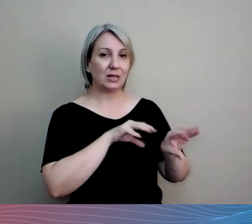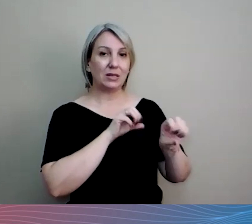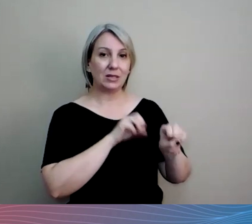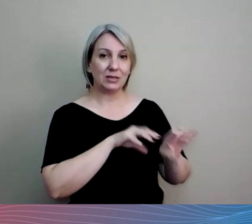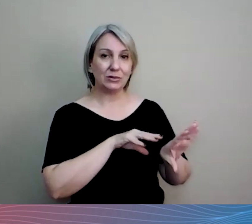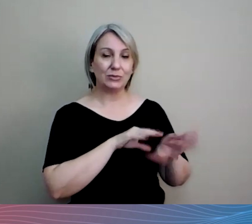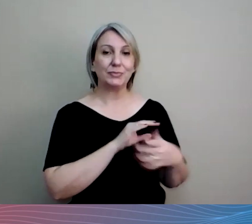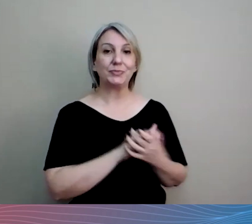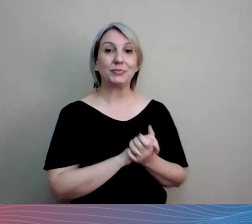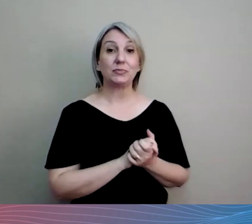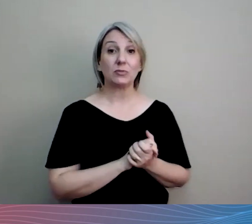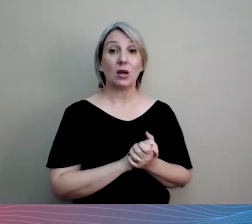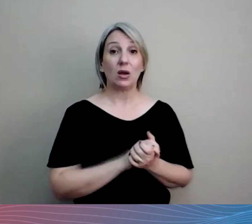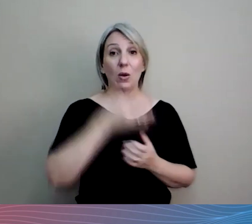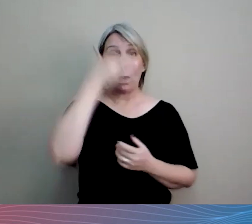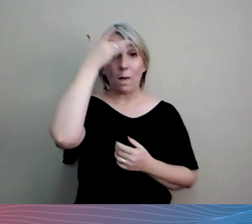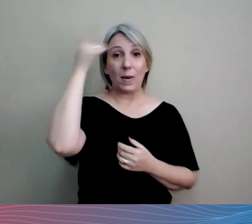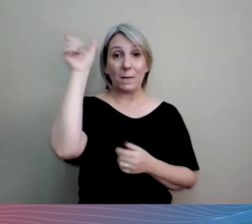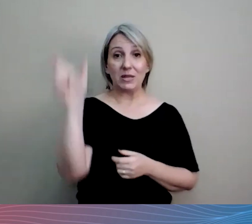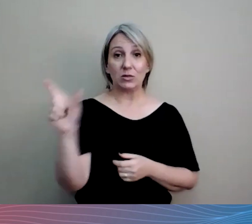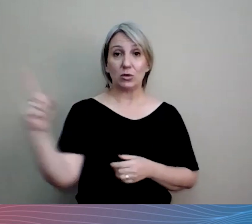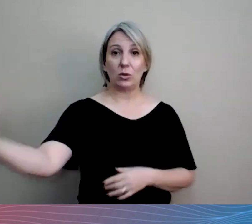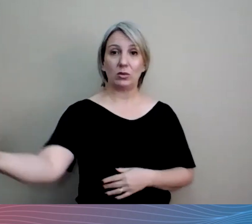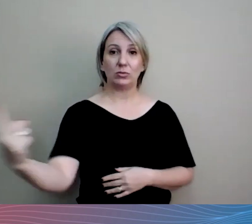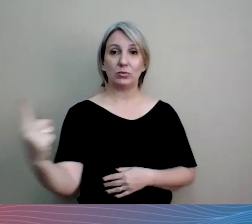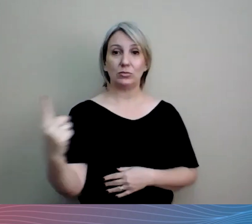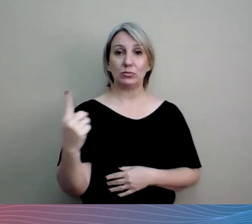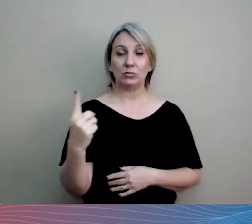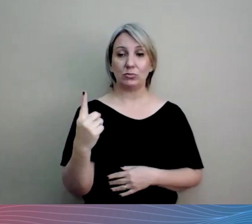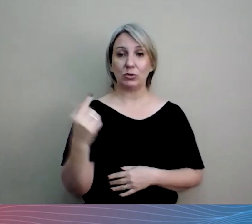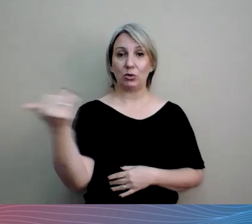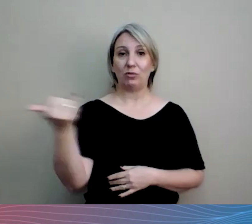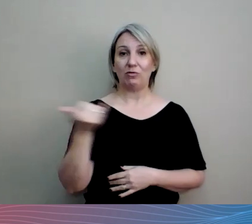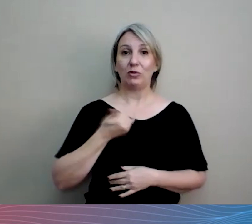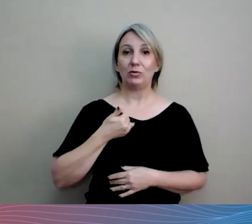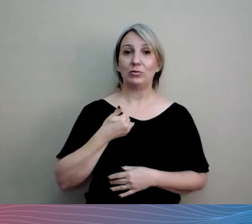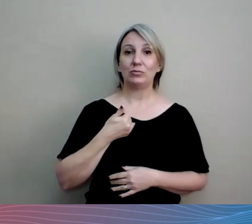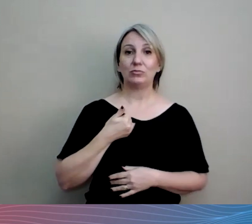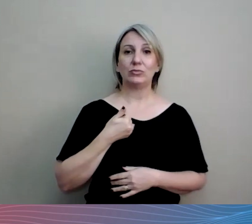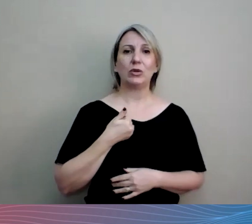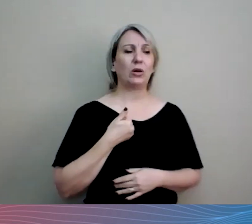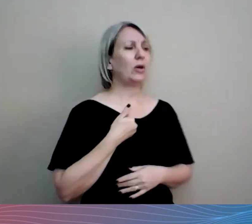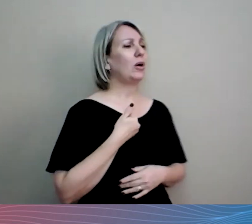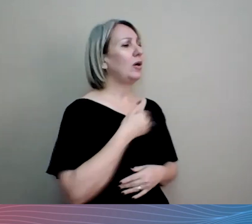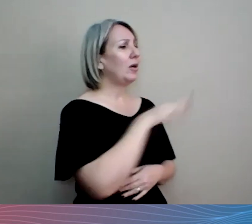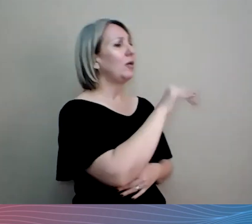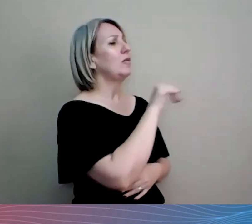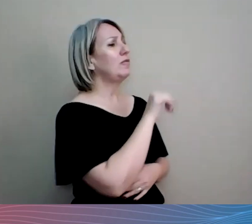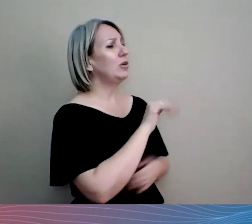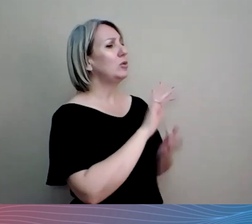os seus irmãos, suas irmãs querem falar com você. Aí ele falou, quem é a minha mãe? Quem são meus irmãos? Quem é a minha irmã? Que são minhas